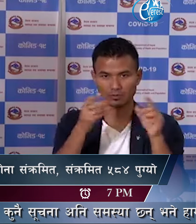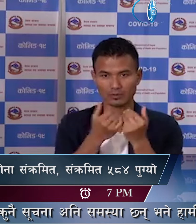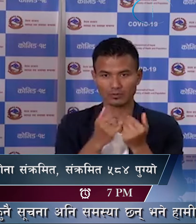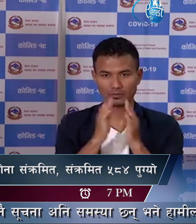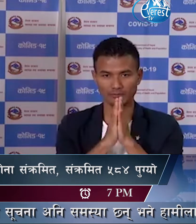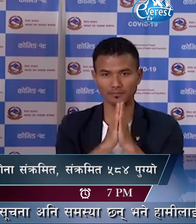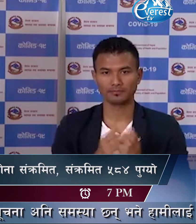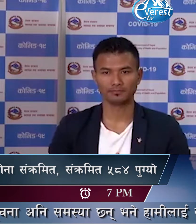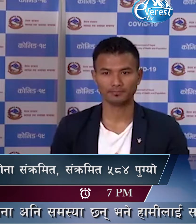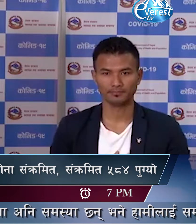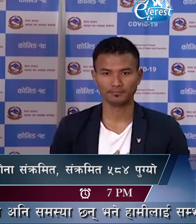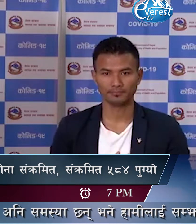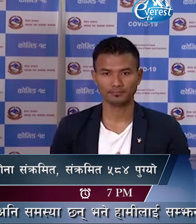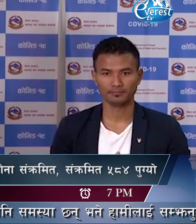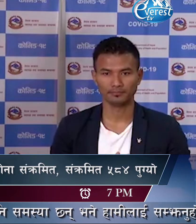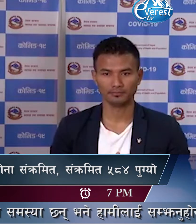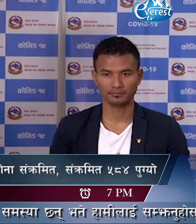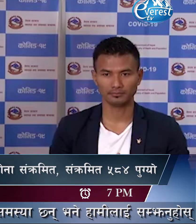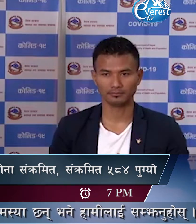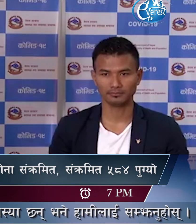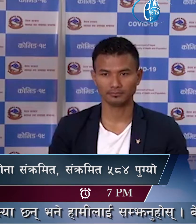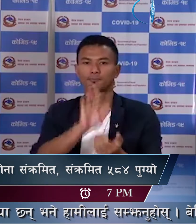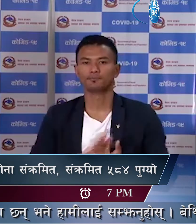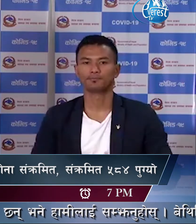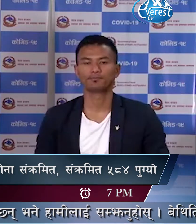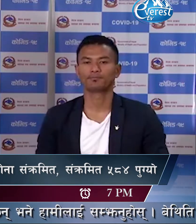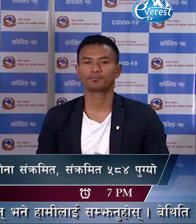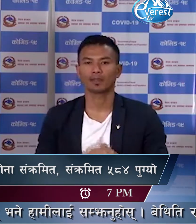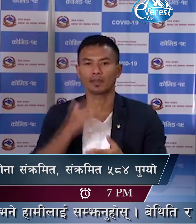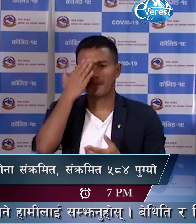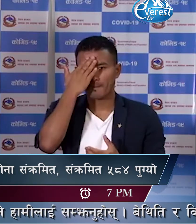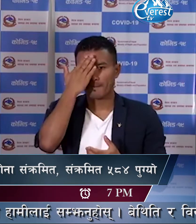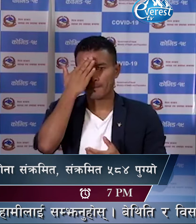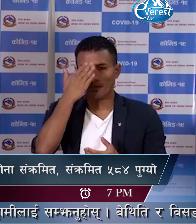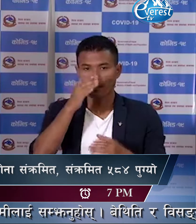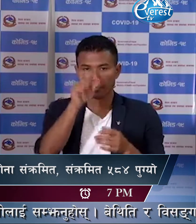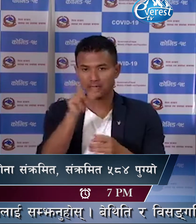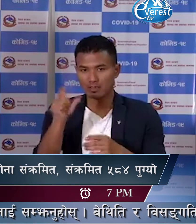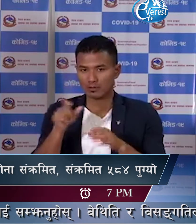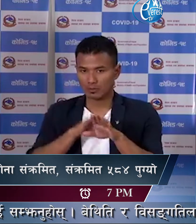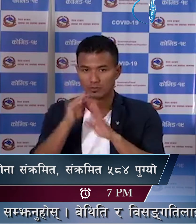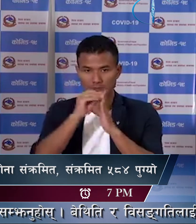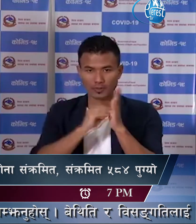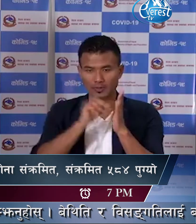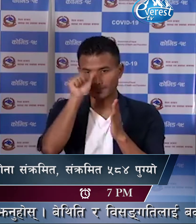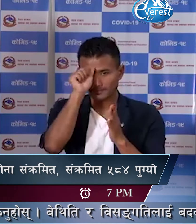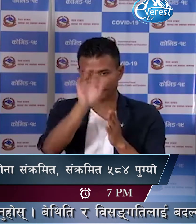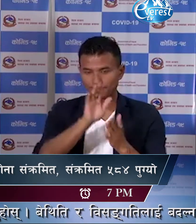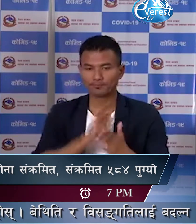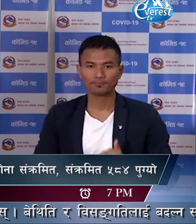नेपालमा कोरोना संक्रमितको संख्या 584 पुगेको छ। संक्रमित व्यक्तिहरूको विवरण दिन